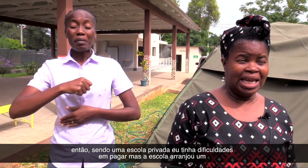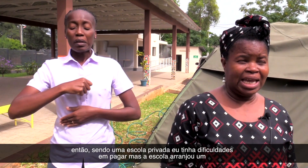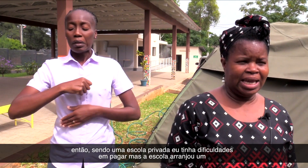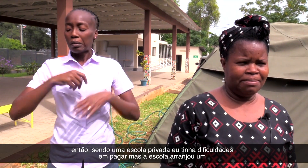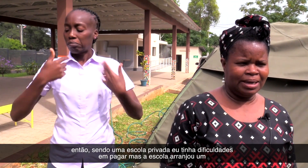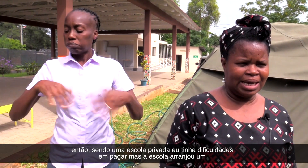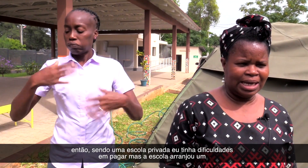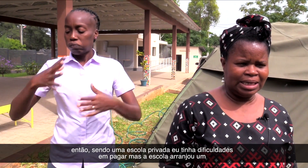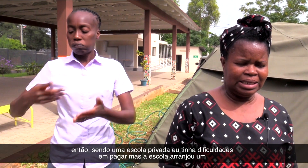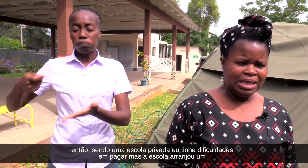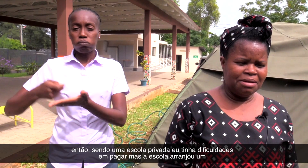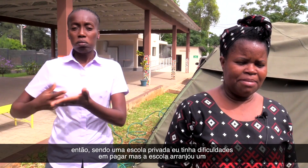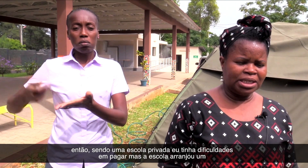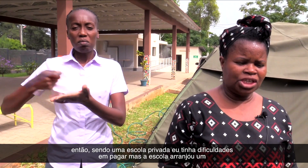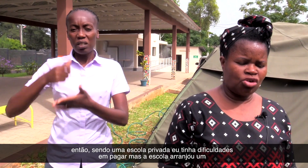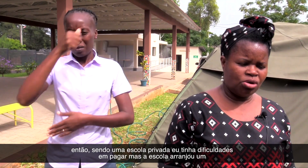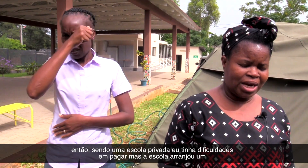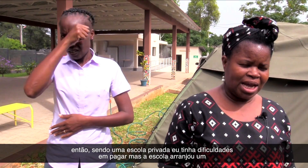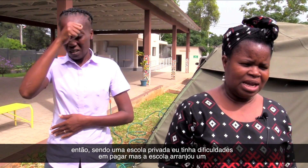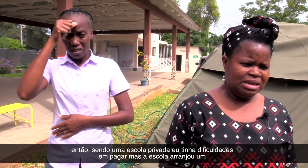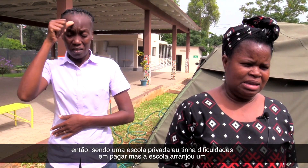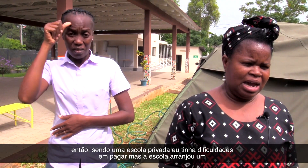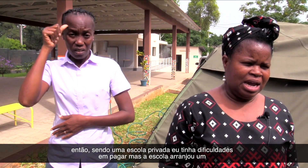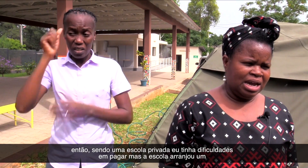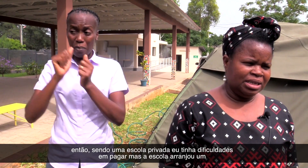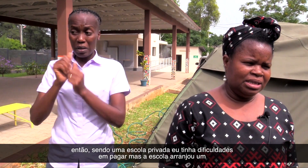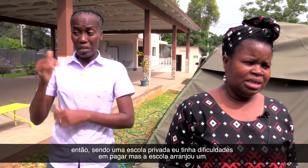dificuldades em pagar, mas a escola